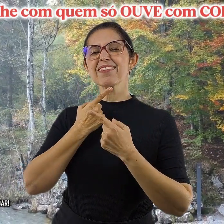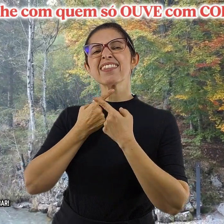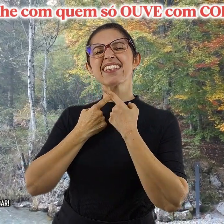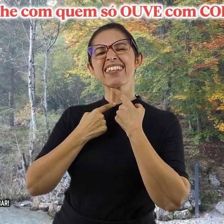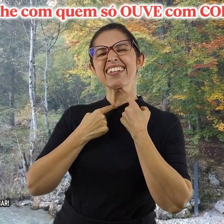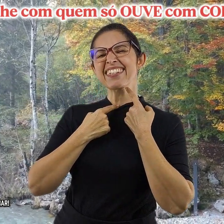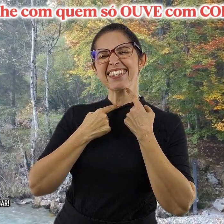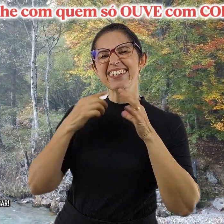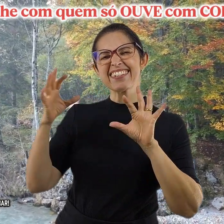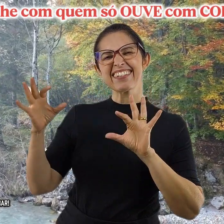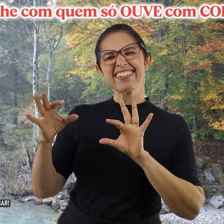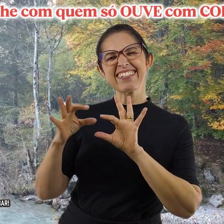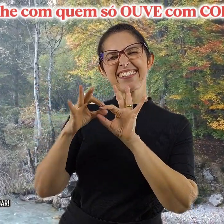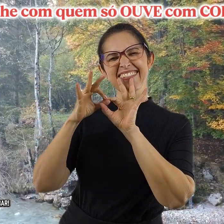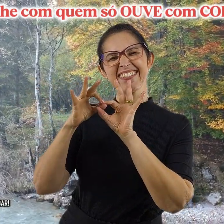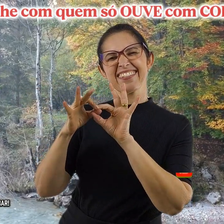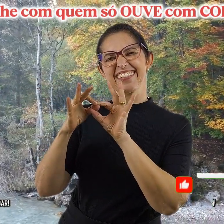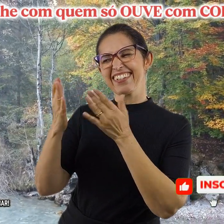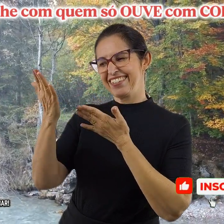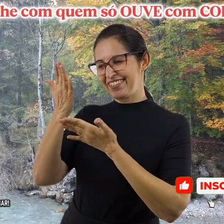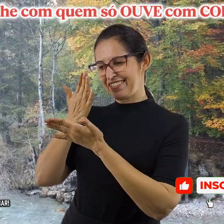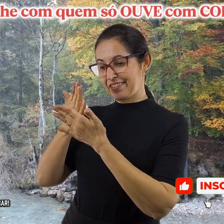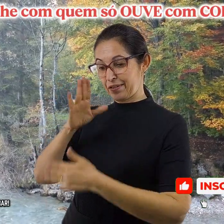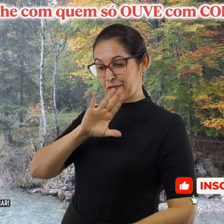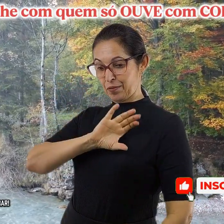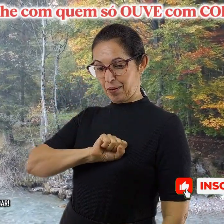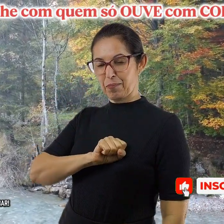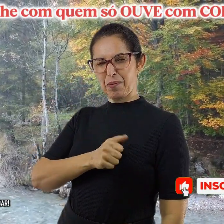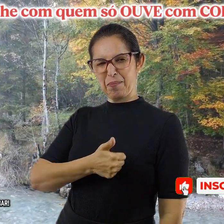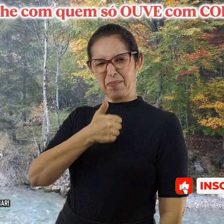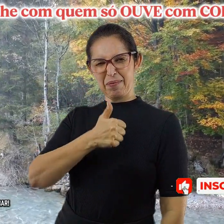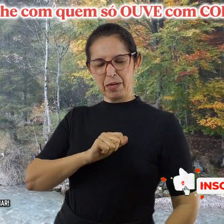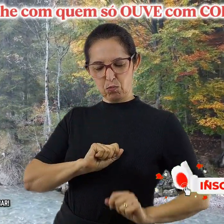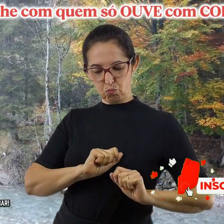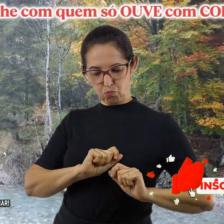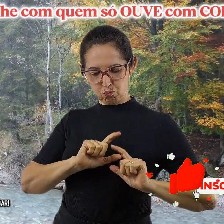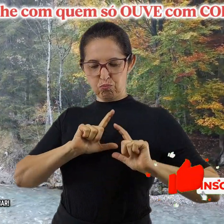desejo de renovar o primeiro amor nas nossas vidas.